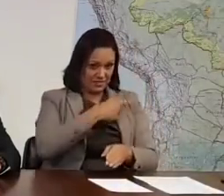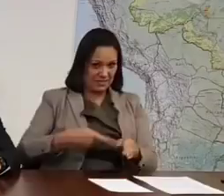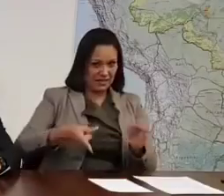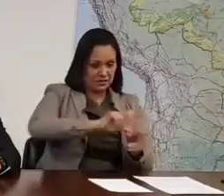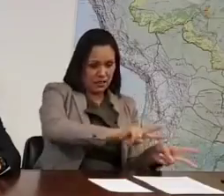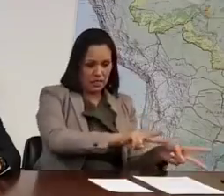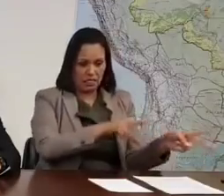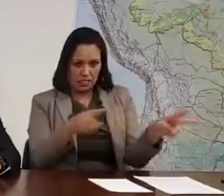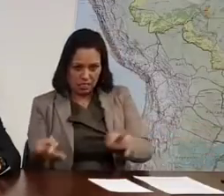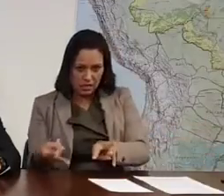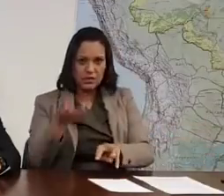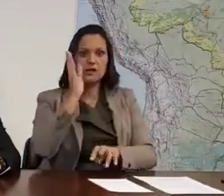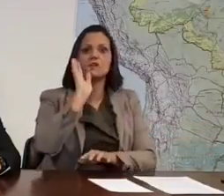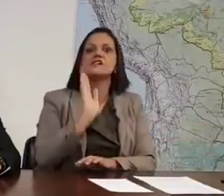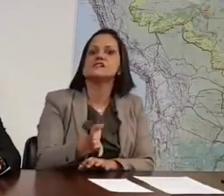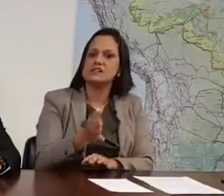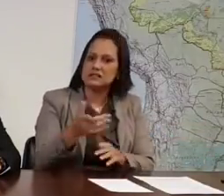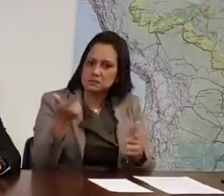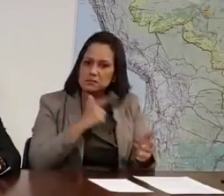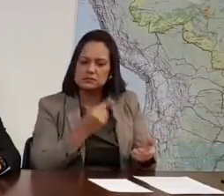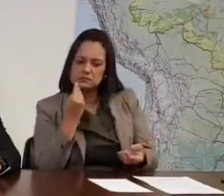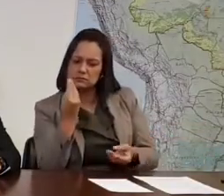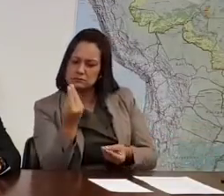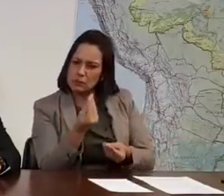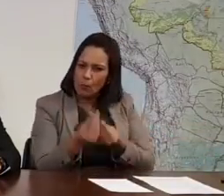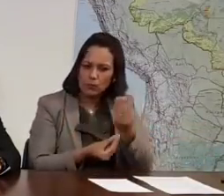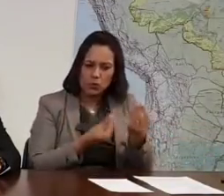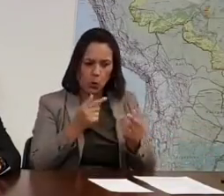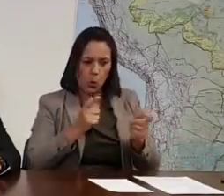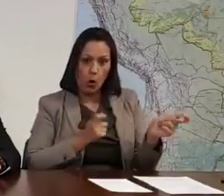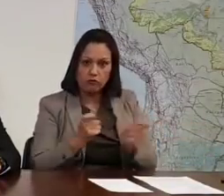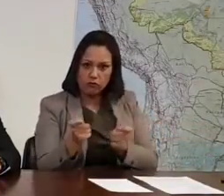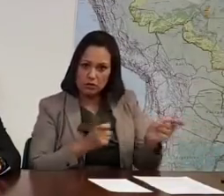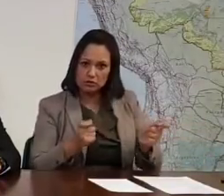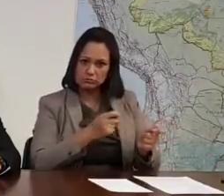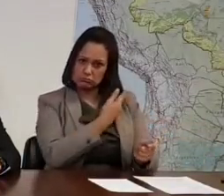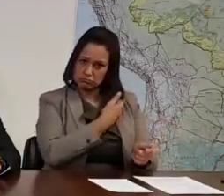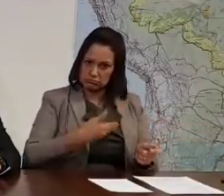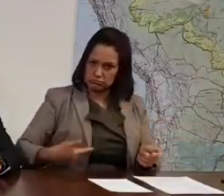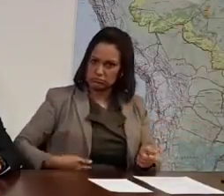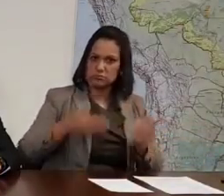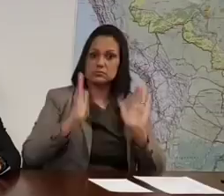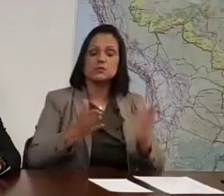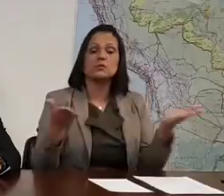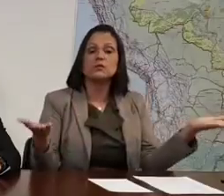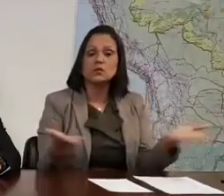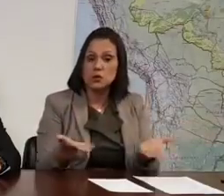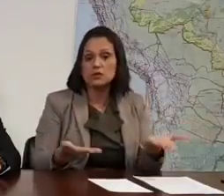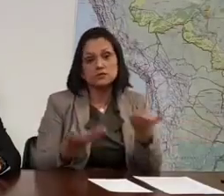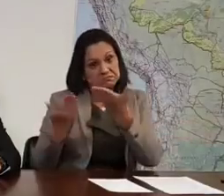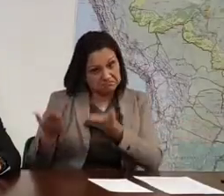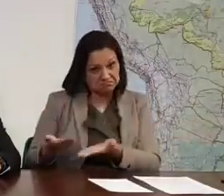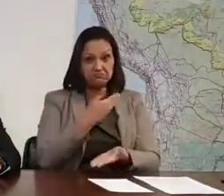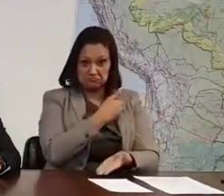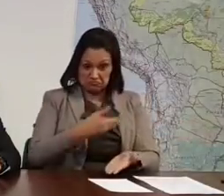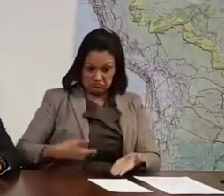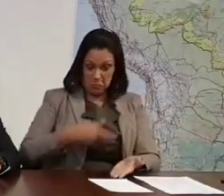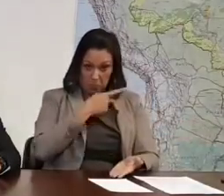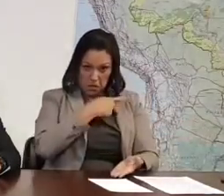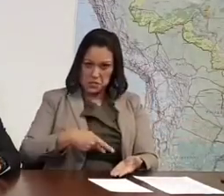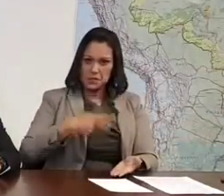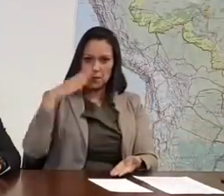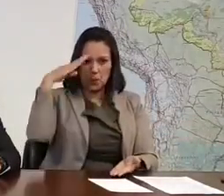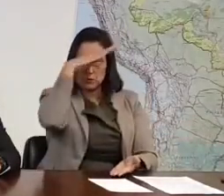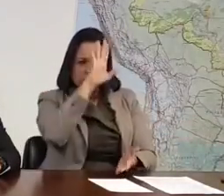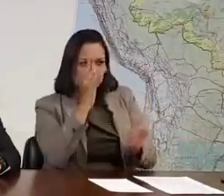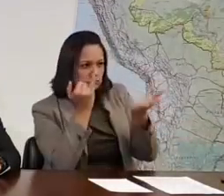nós já utilizamos esse processo de governança pública e hoje o governo Bolsonaro ele está